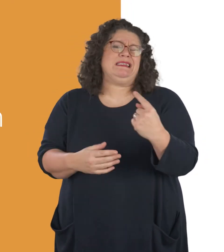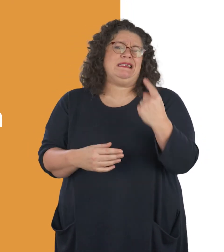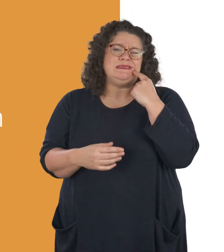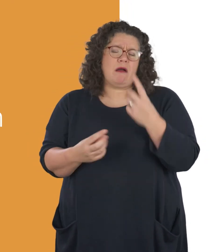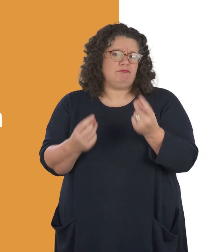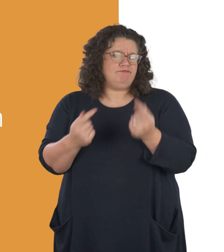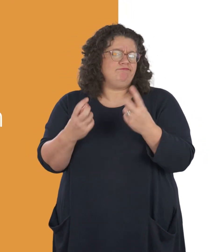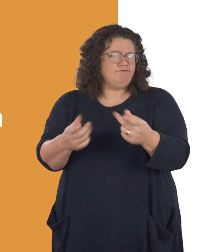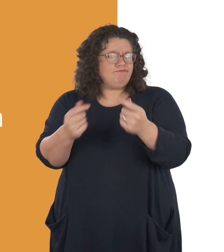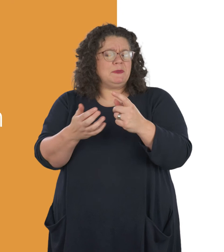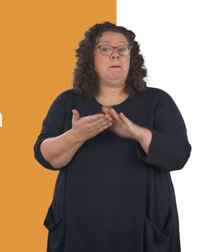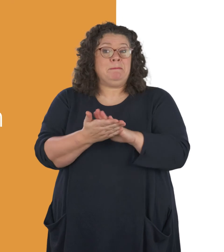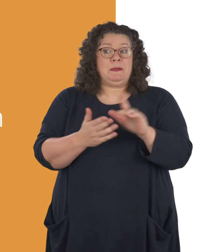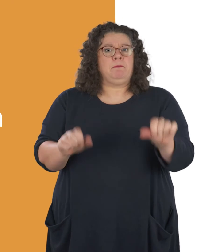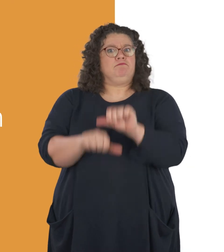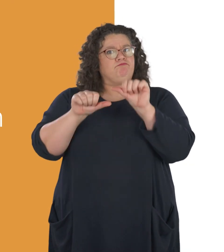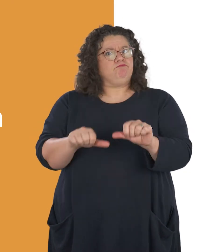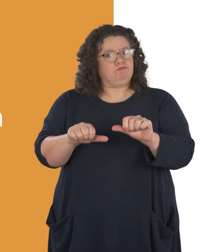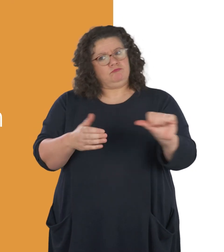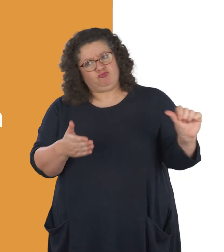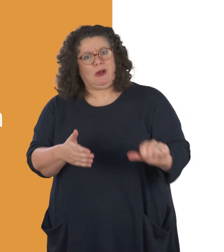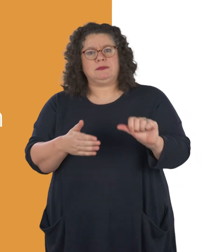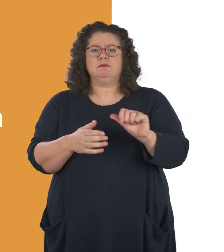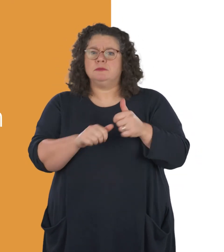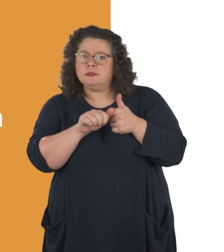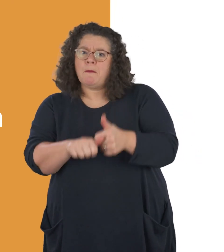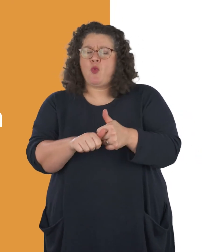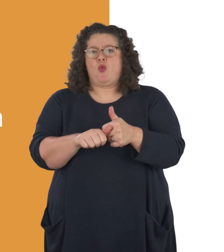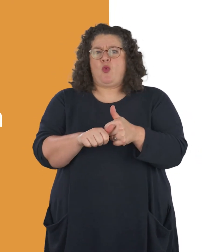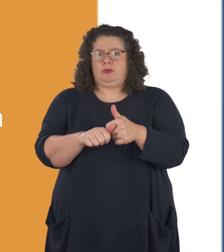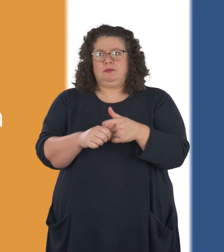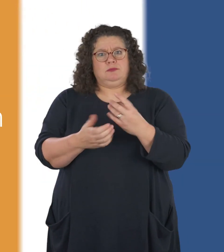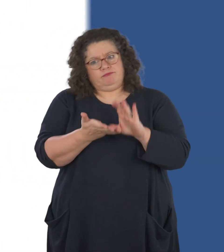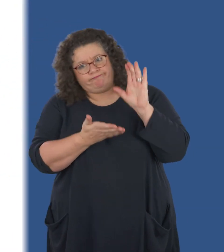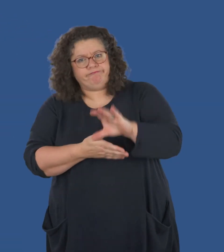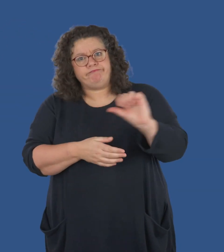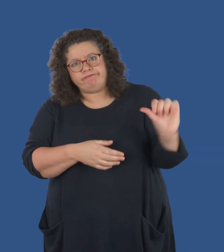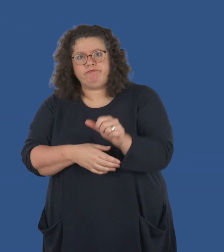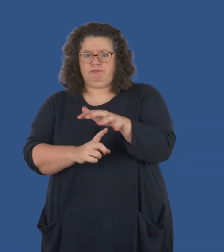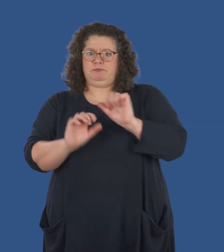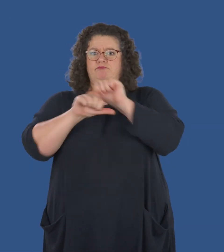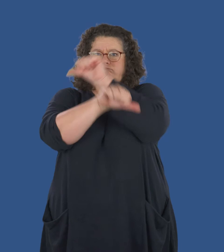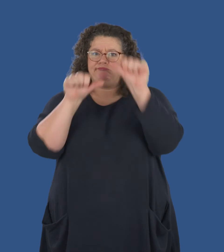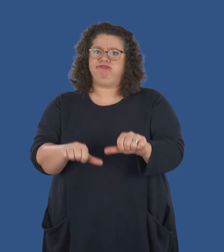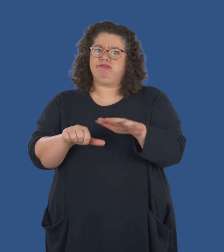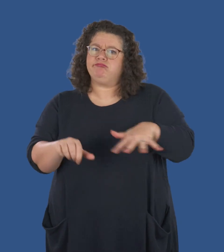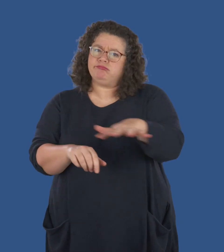y hawsa a chyflymaf y byddwn yn gallu sicrhau a gellir rhoi unrhyw gymorth a dderfynir ar waith. Sut